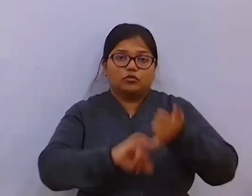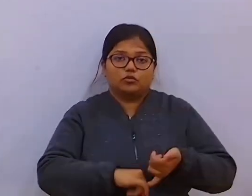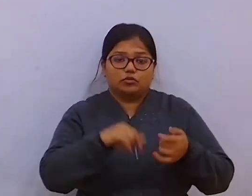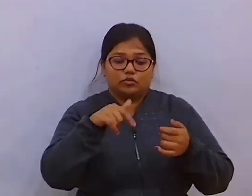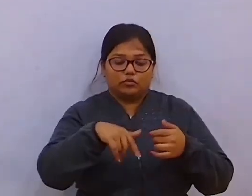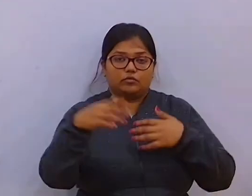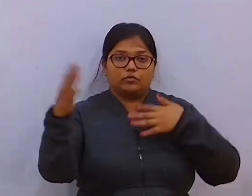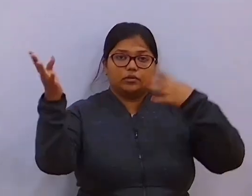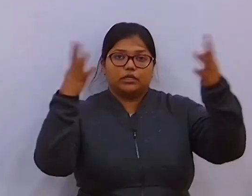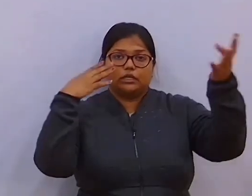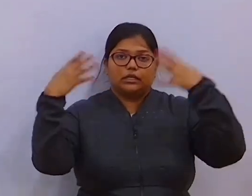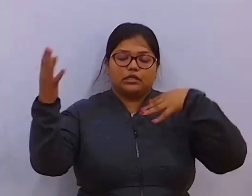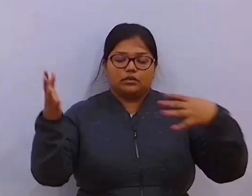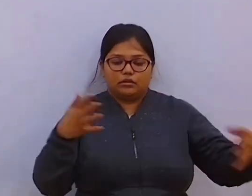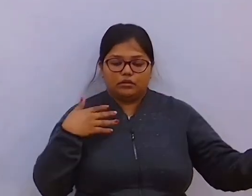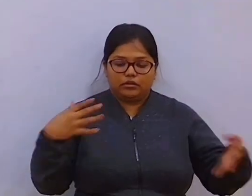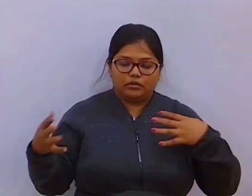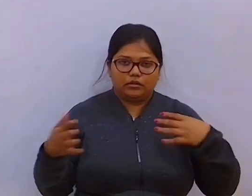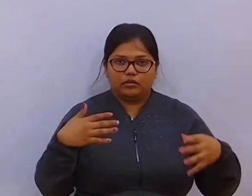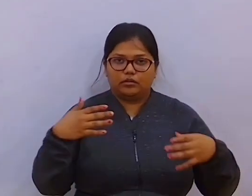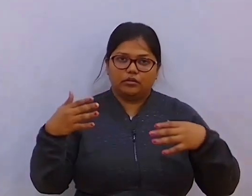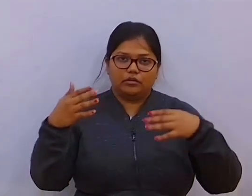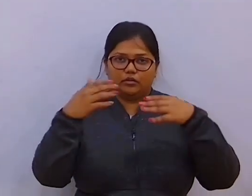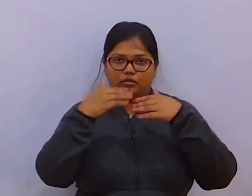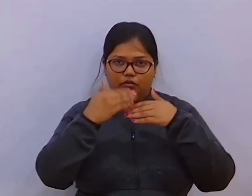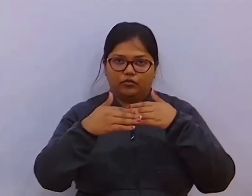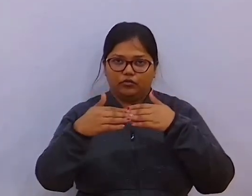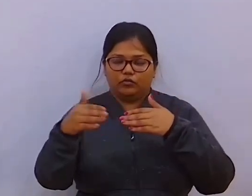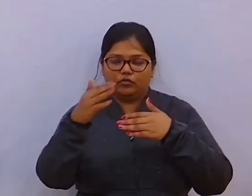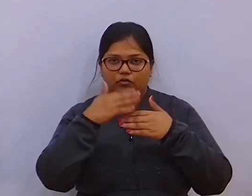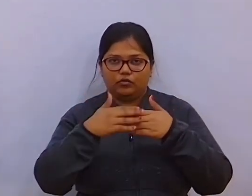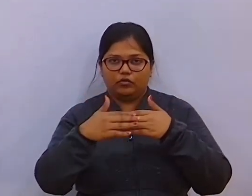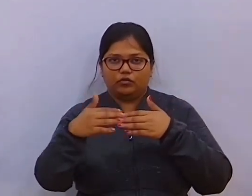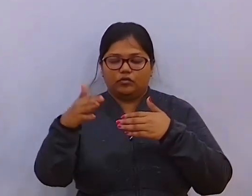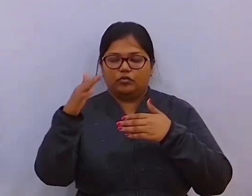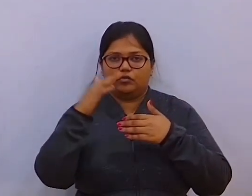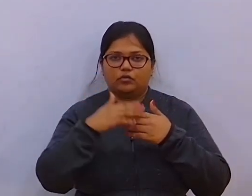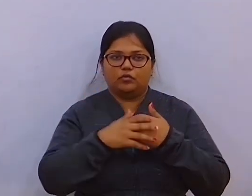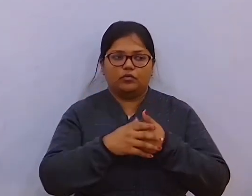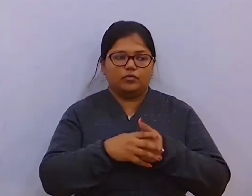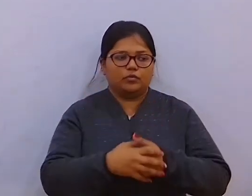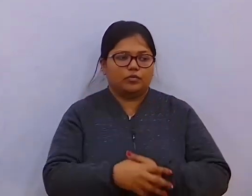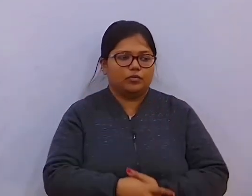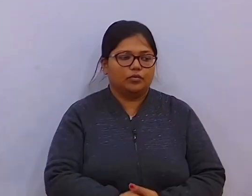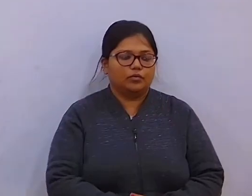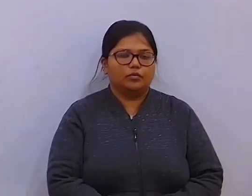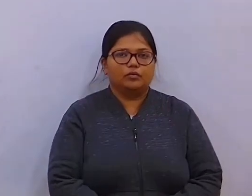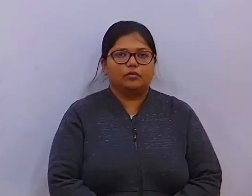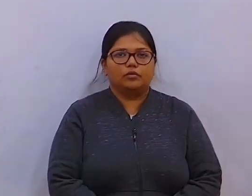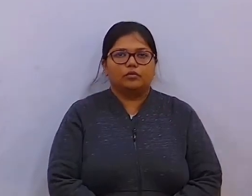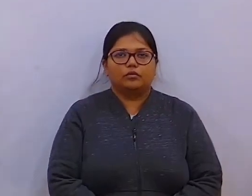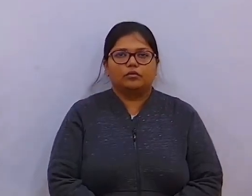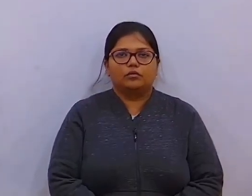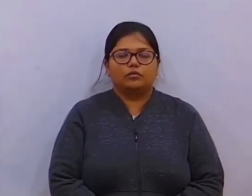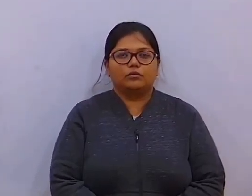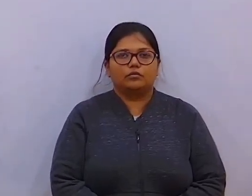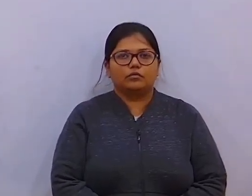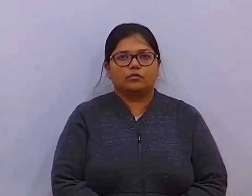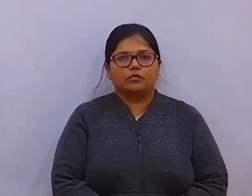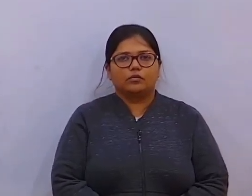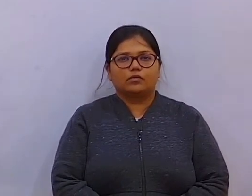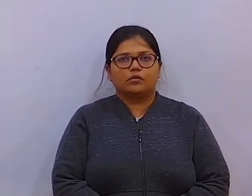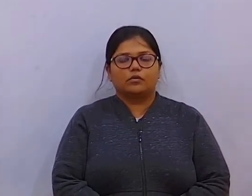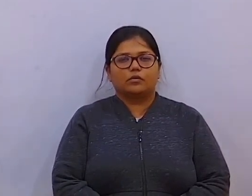जो क्या है, ये पवने हैं। ठीक है, मेनली ये क्या करती हैं, जैसे उत्तर, अगर वो उत्तर में है तो वो